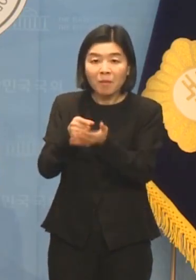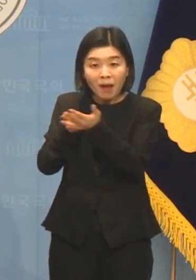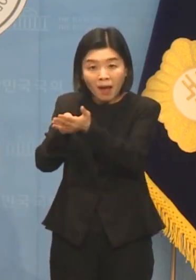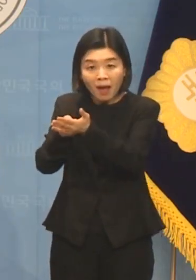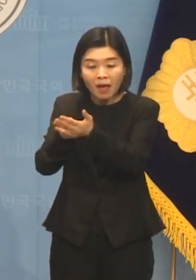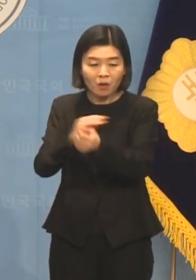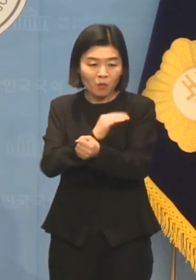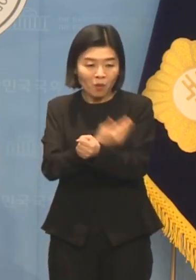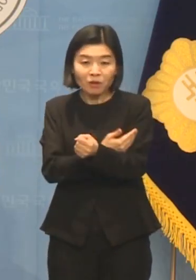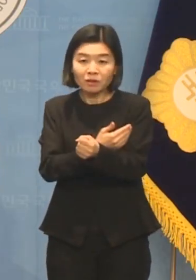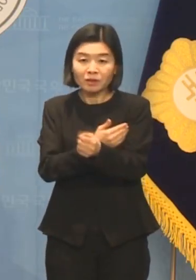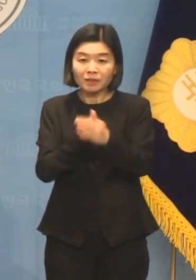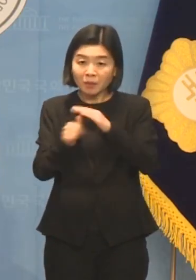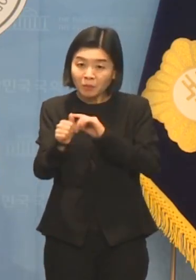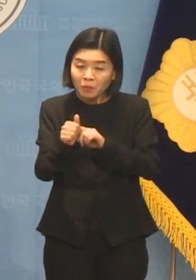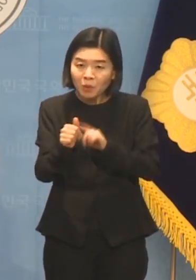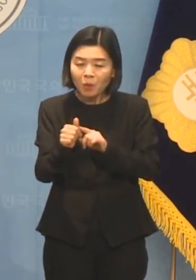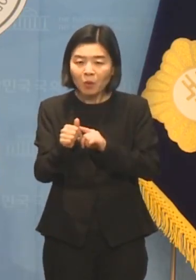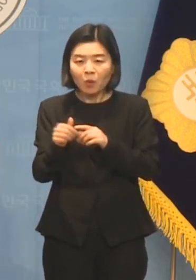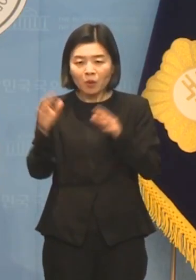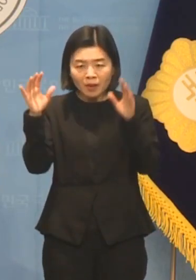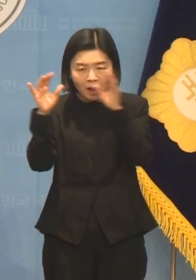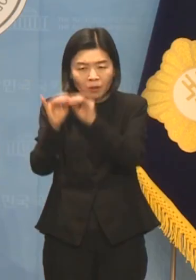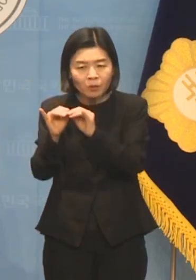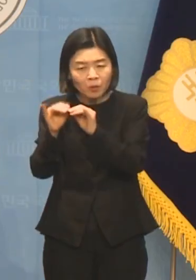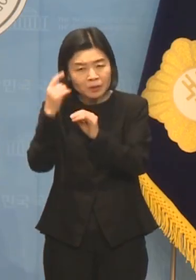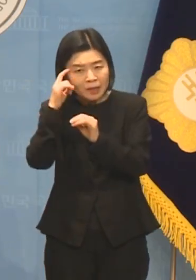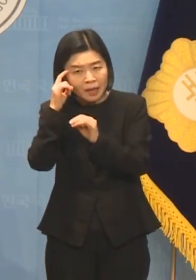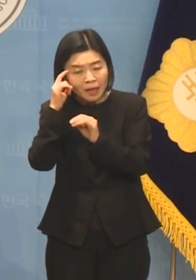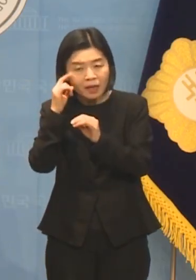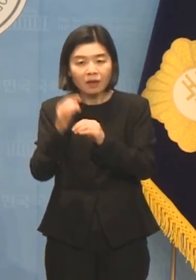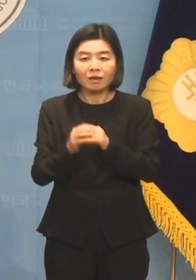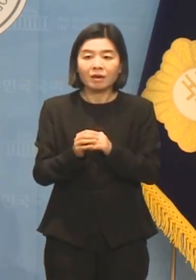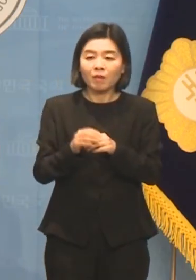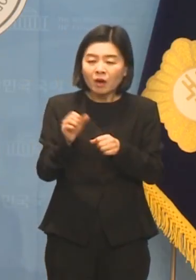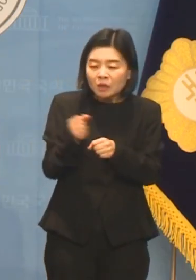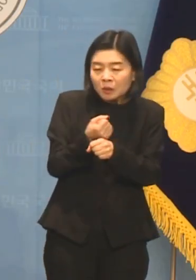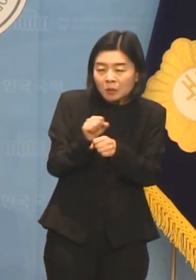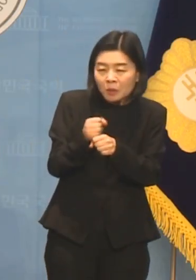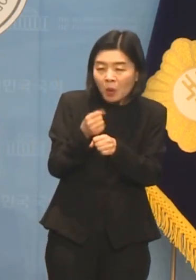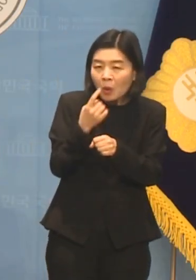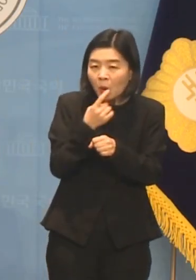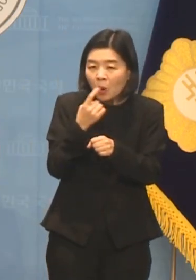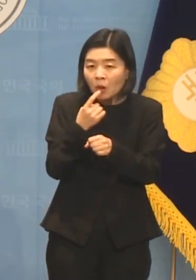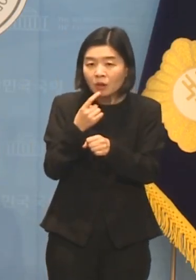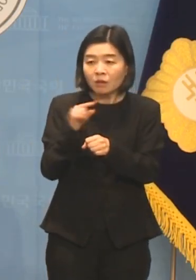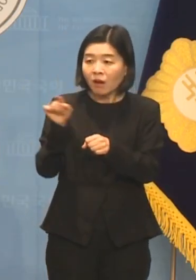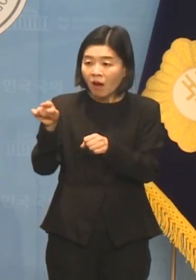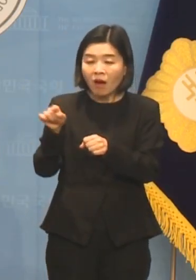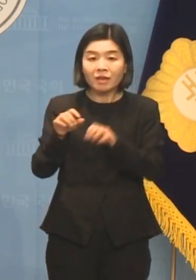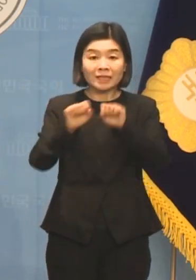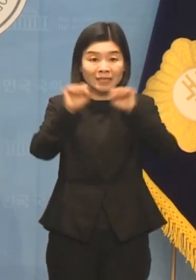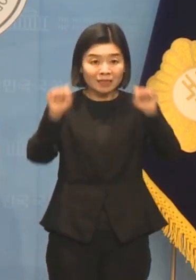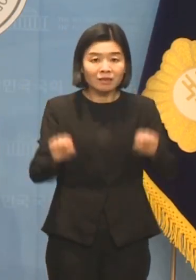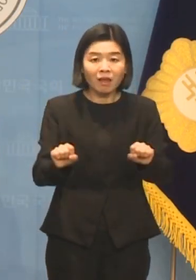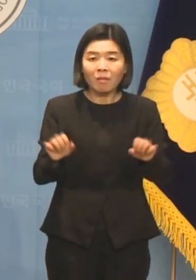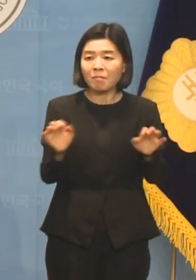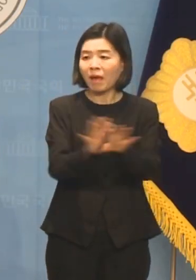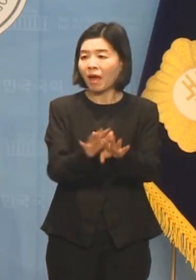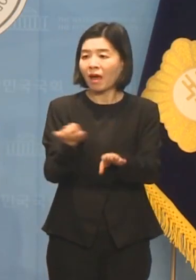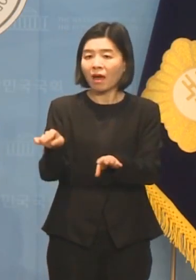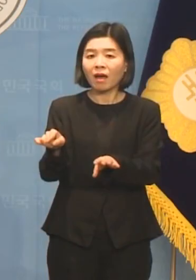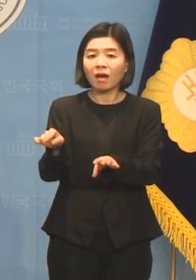여부를 시사했습니다. 음모론을 주창하던 자들이 이제 시스템 와해까지 시도하고 있습니다. 단